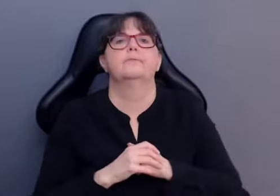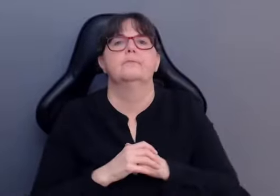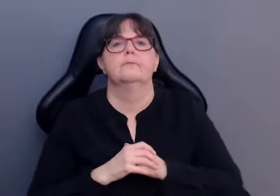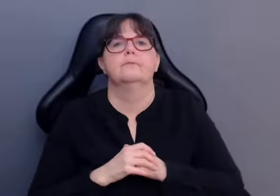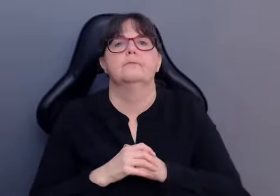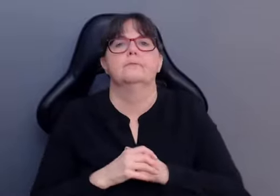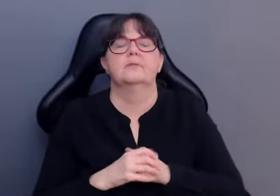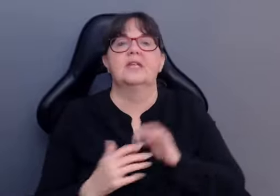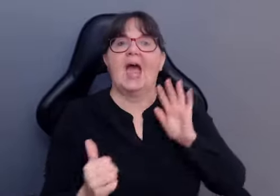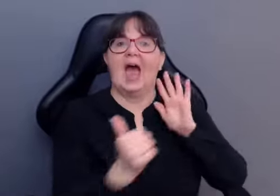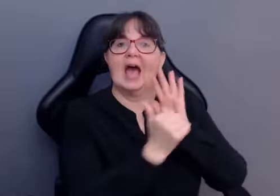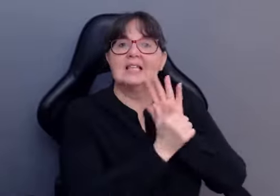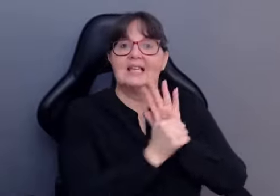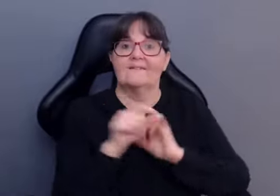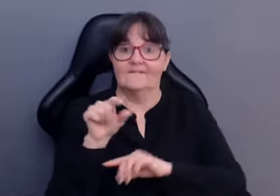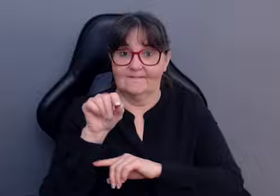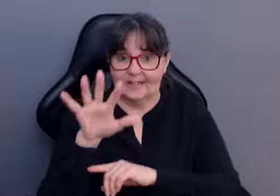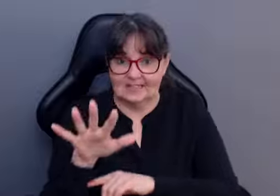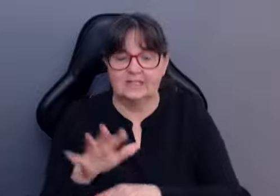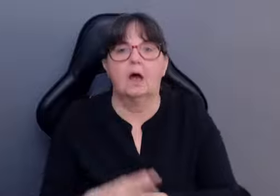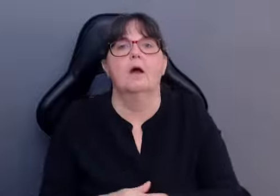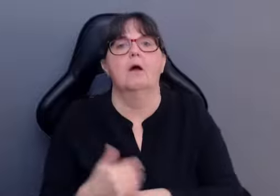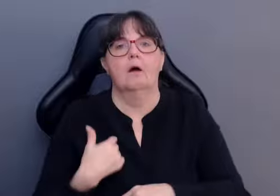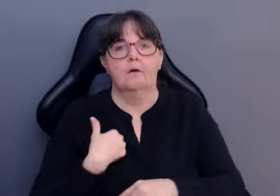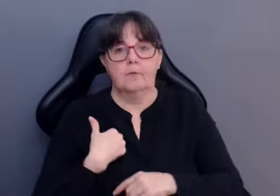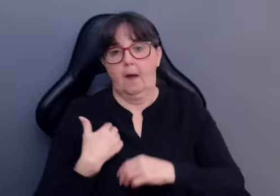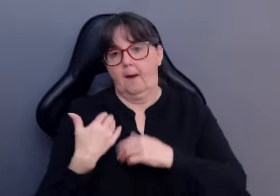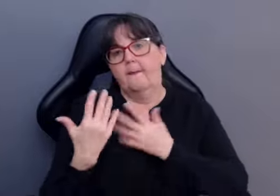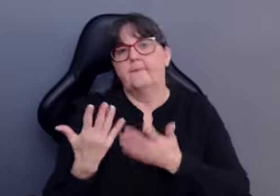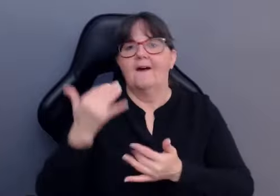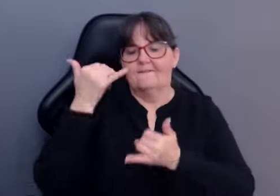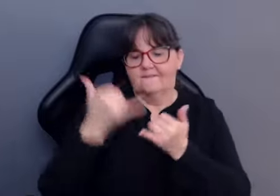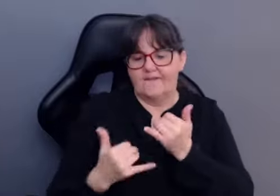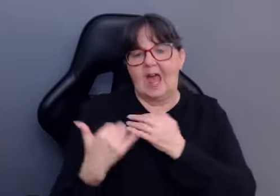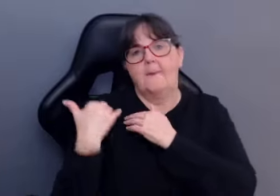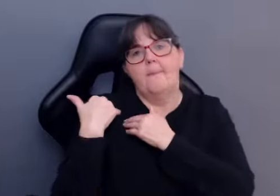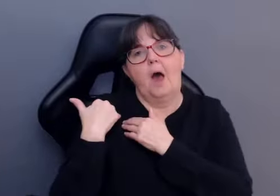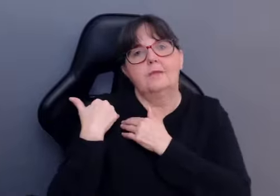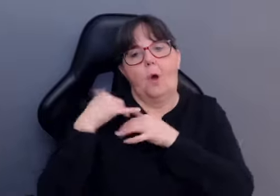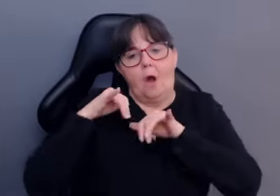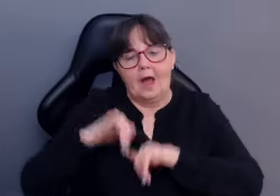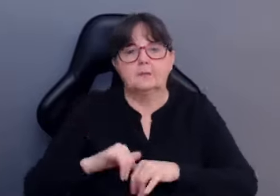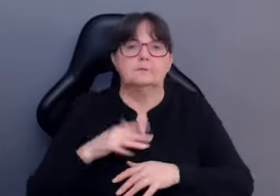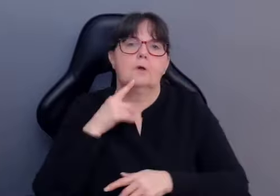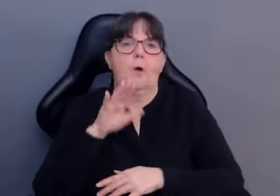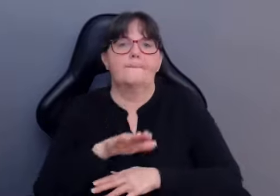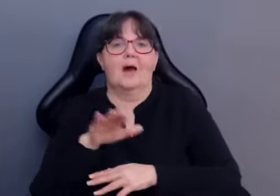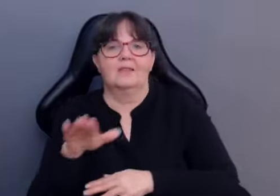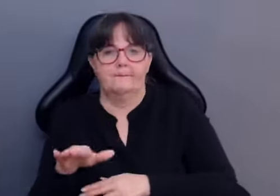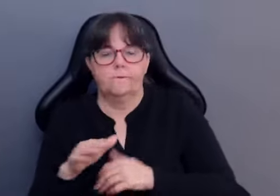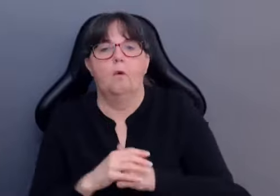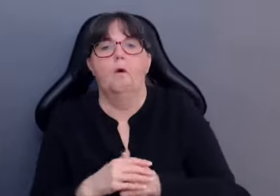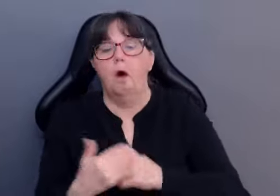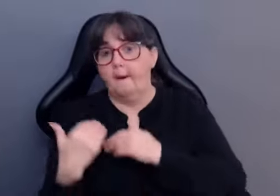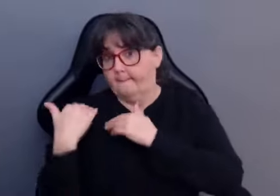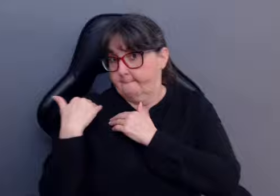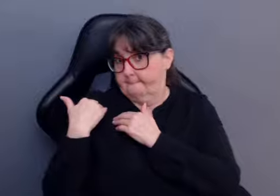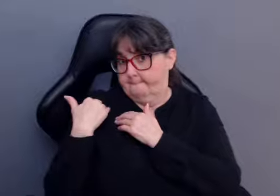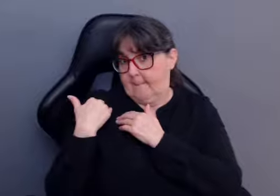Article 25. Fin du mandat par défaut. Le mandat de tout administrateur